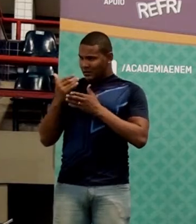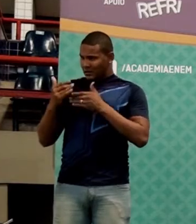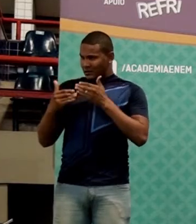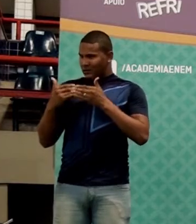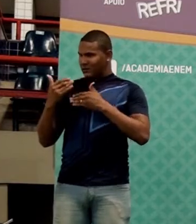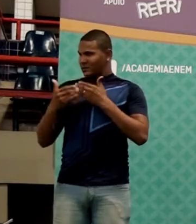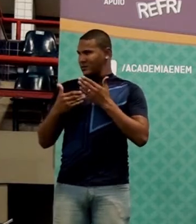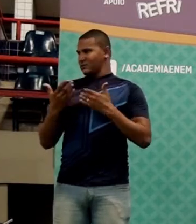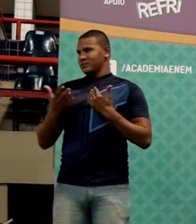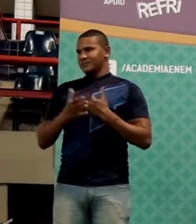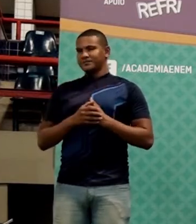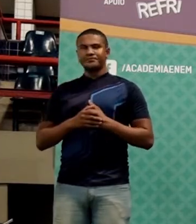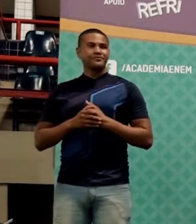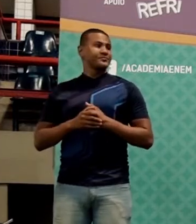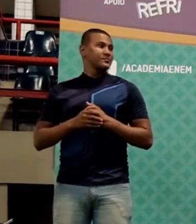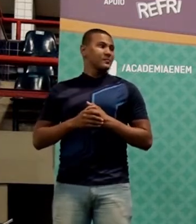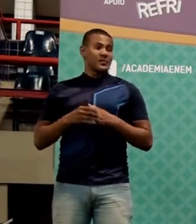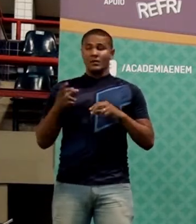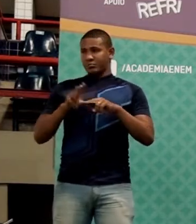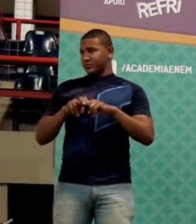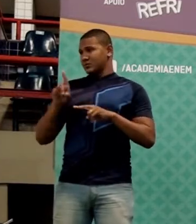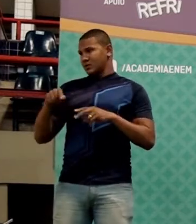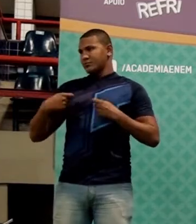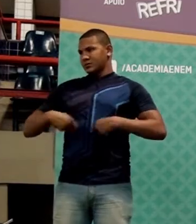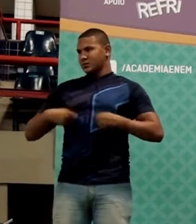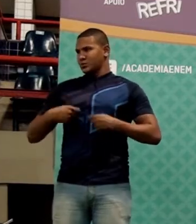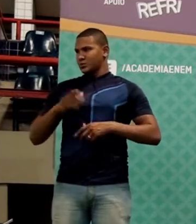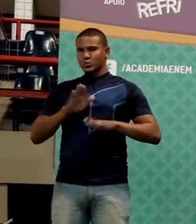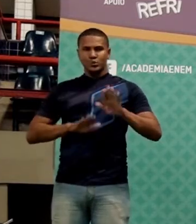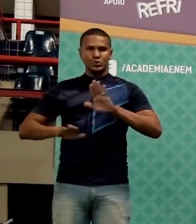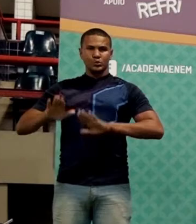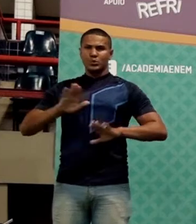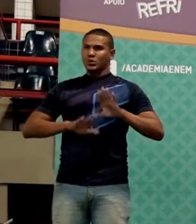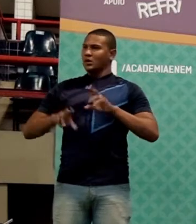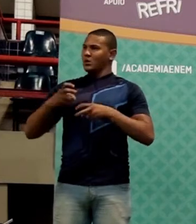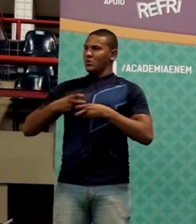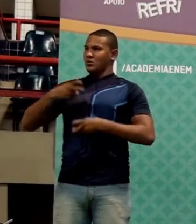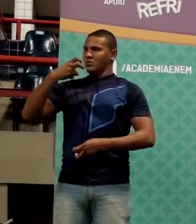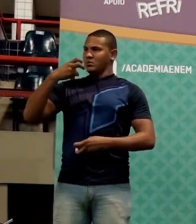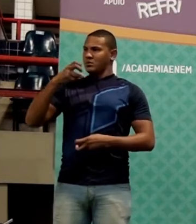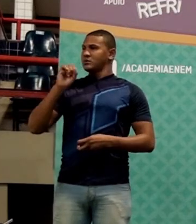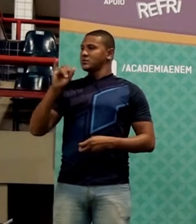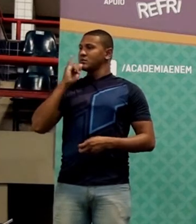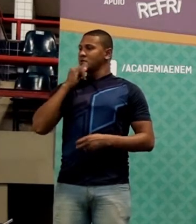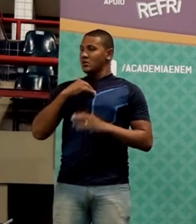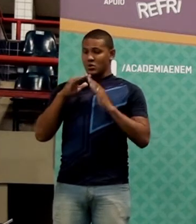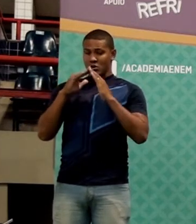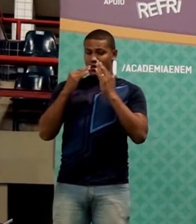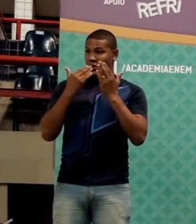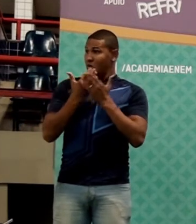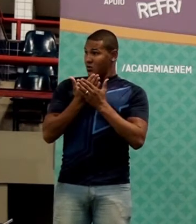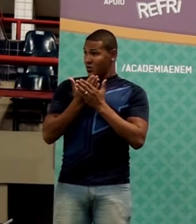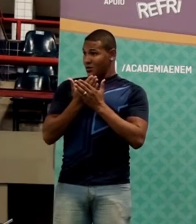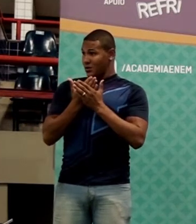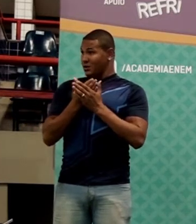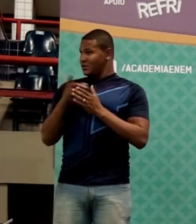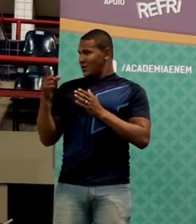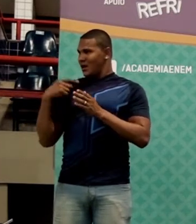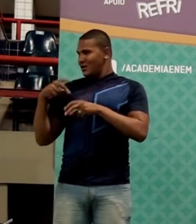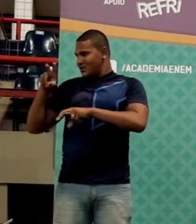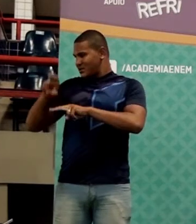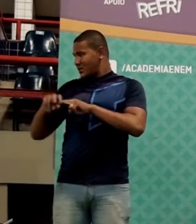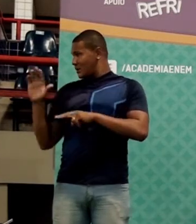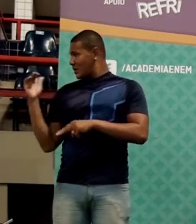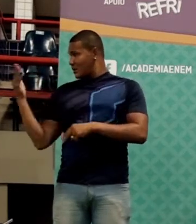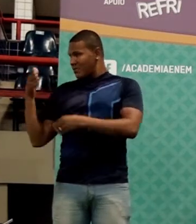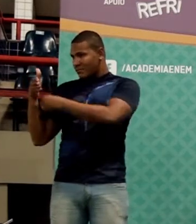namoro. Então tem que ter cuidado com essa coluna. Quem no colégio senta perto da parede está lascado. Tem